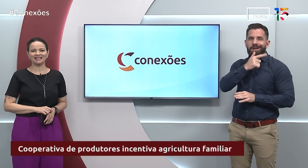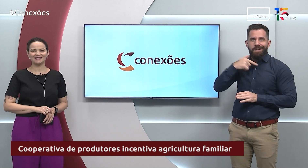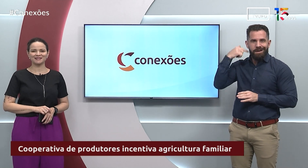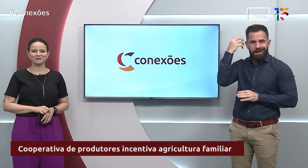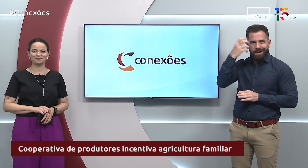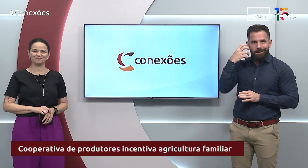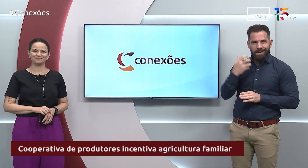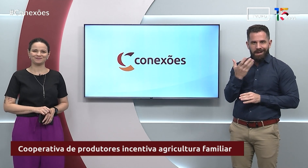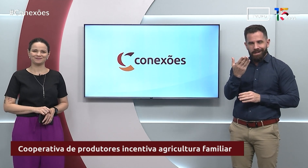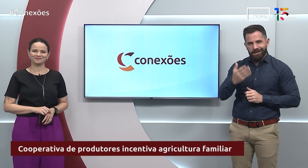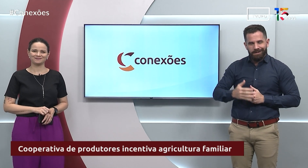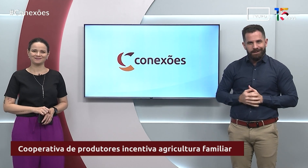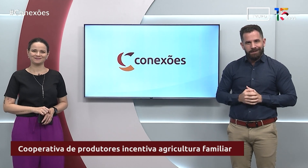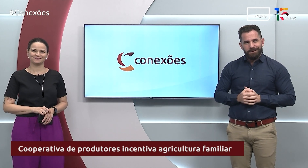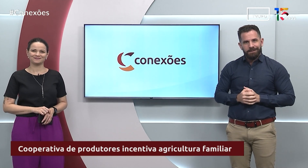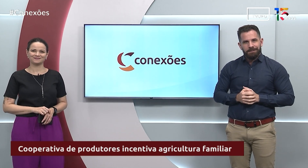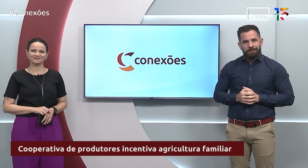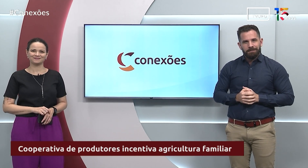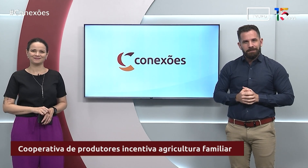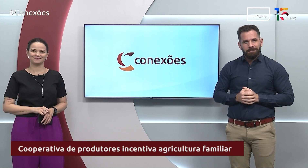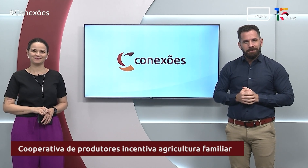Gabriela Marques.